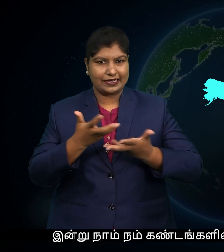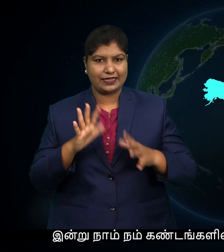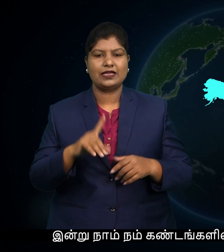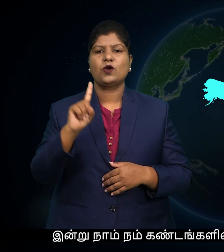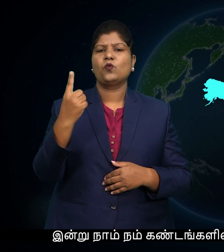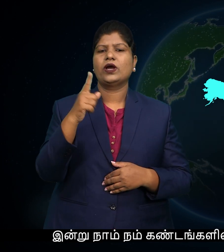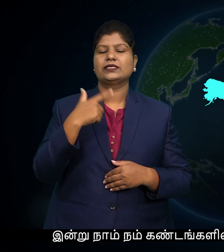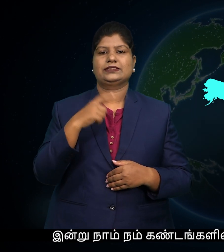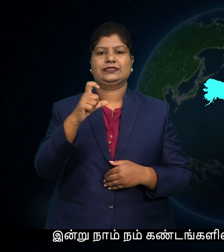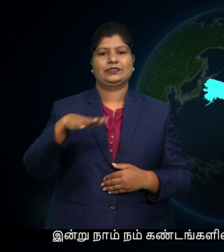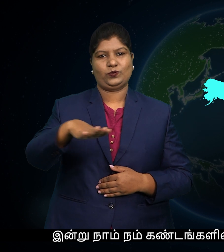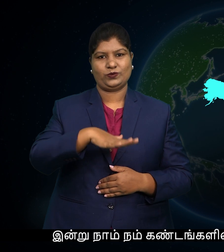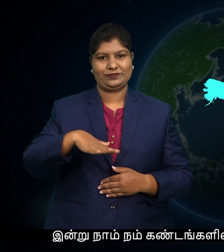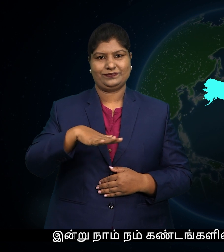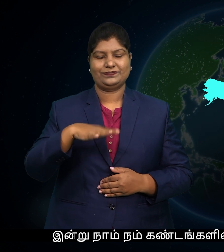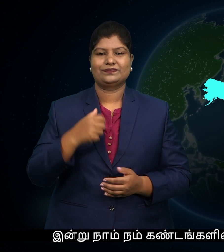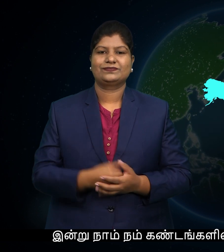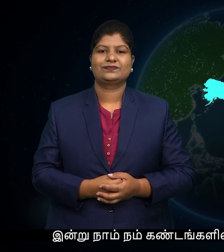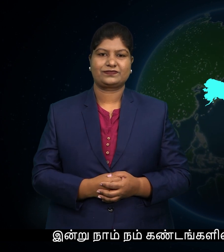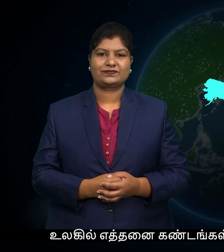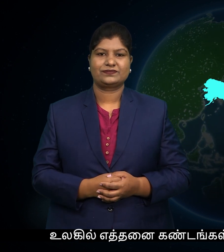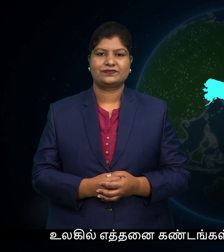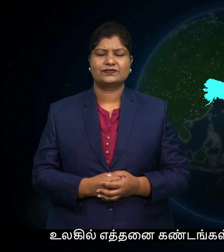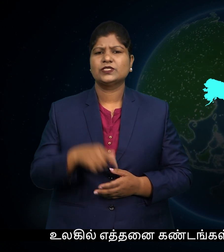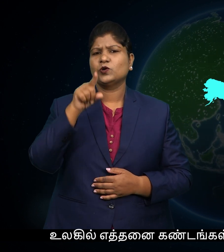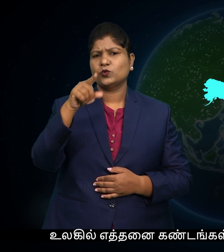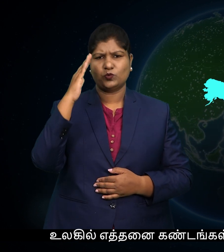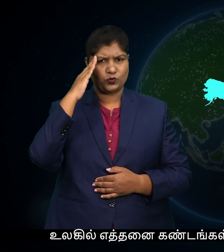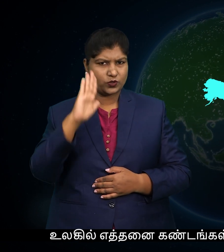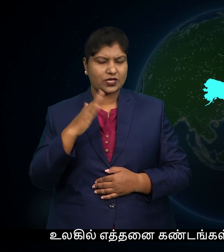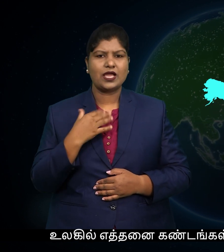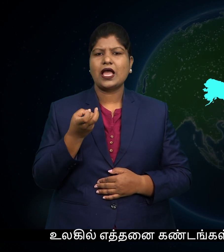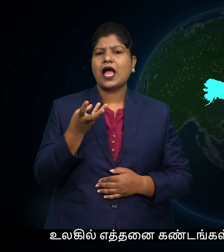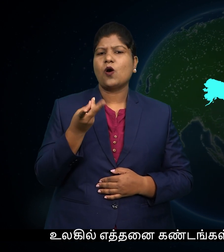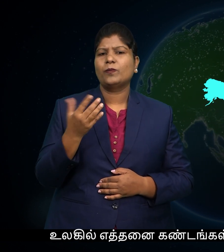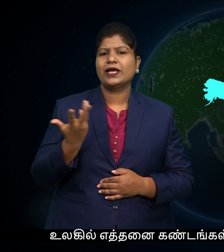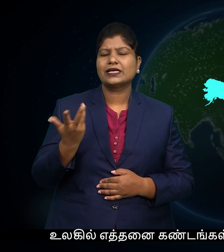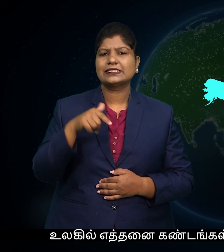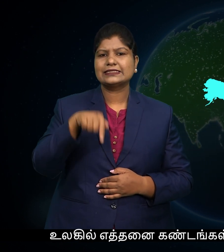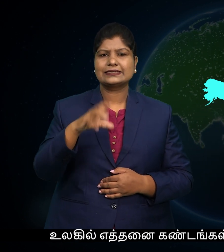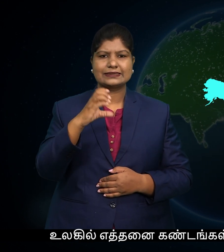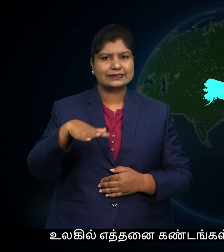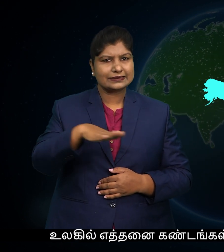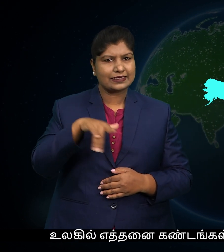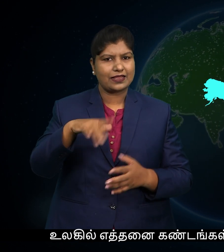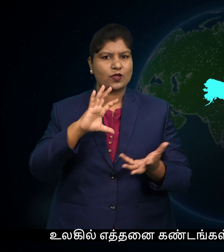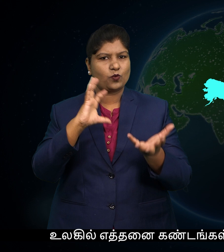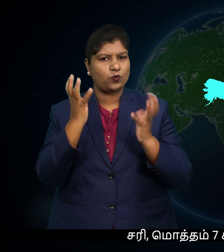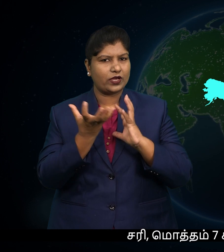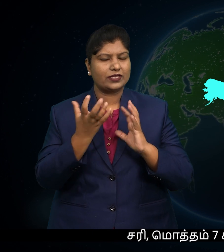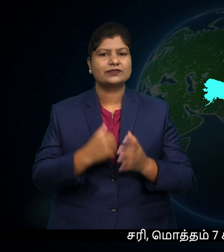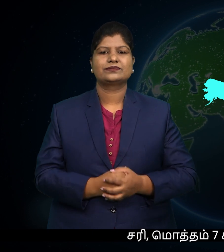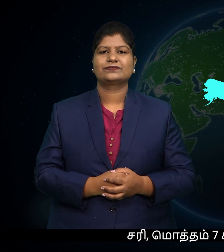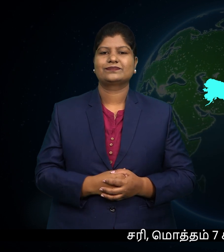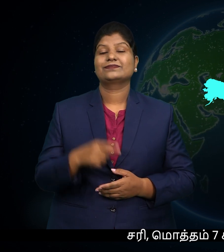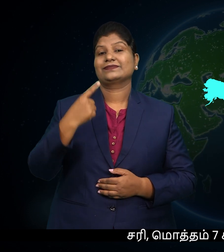கண்டங்களில் ஒன்றை பற்றி விவாதிப்போம். உலகில் எத்தனை கண்டங்கள் உள்ளன உங்களுக்கு தெரியுமா?